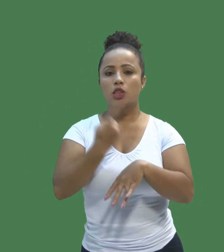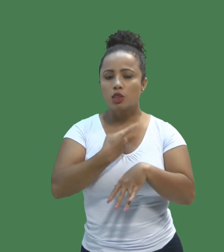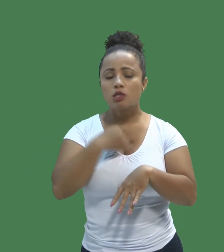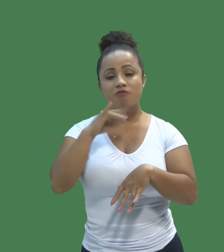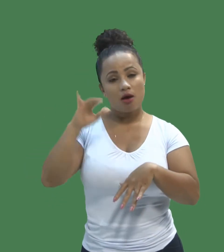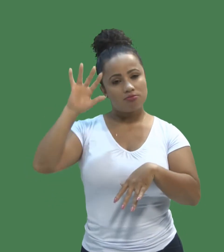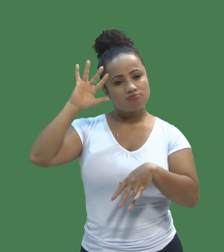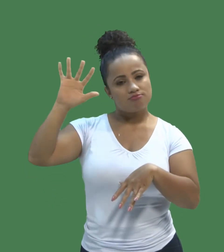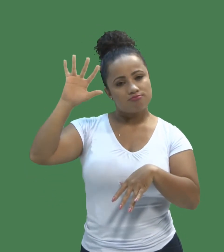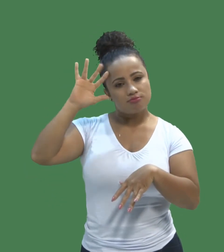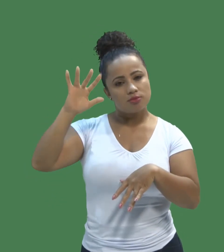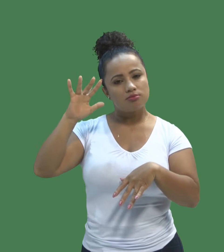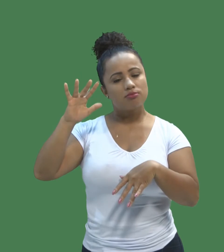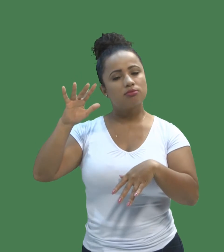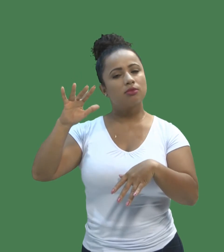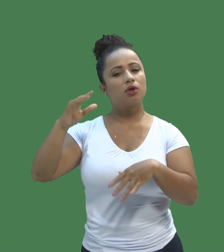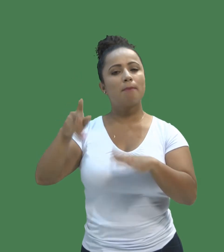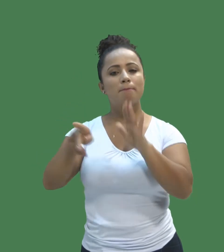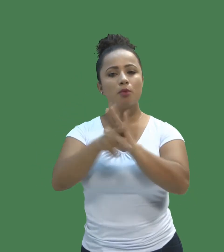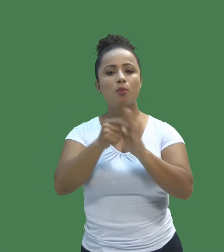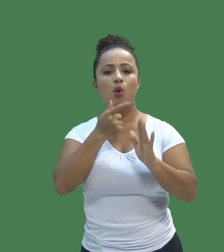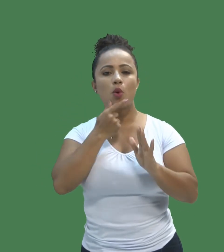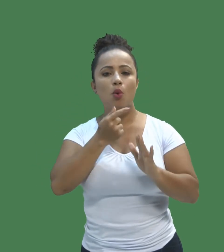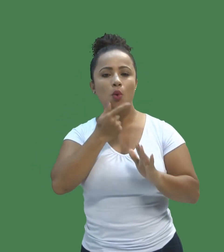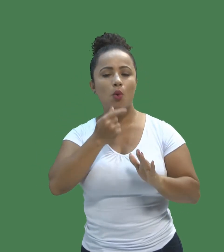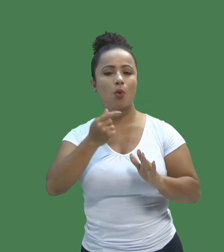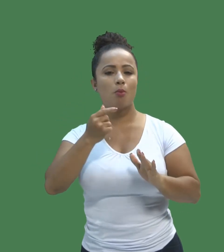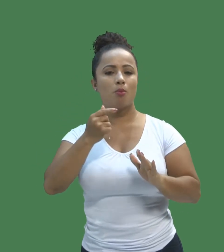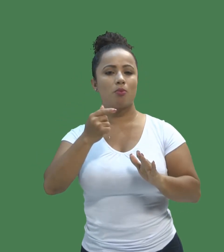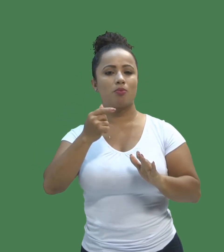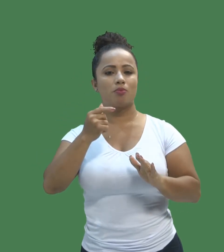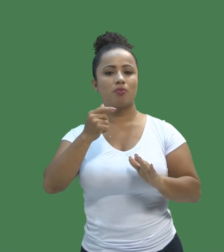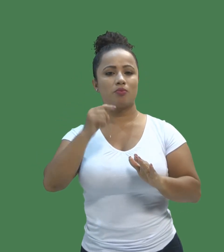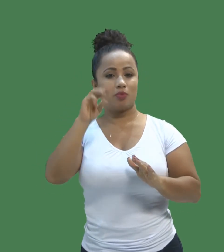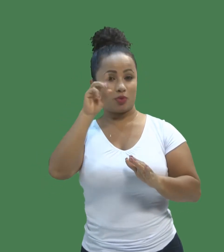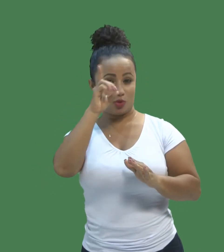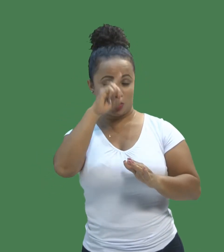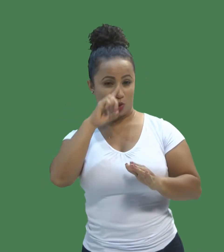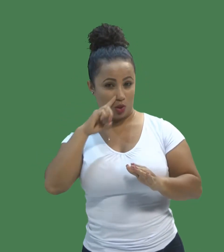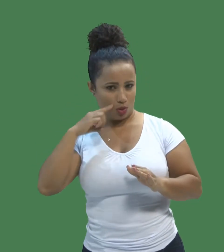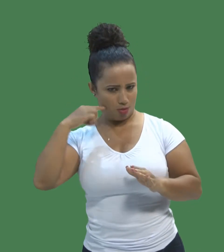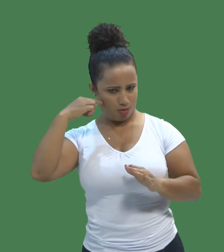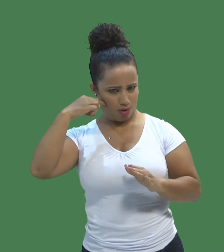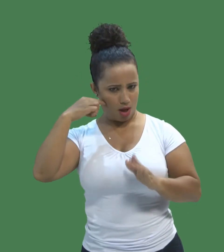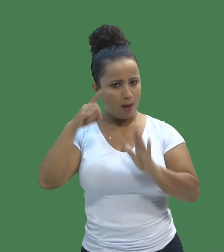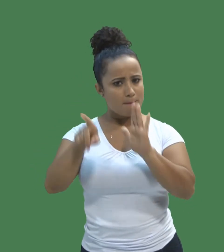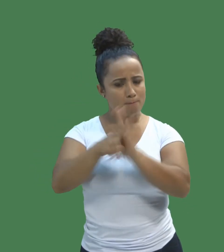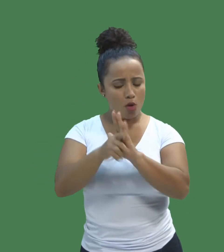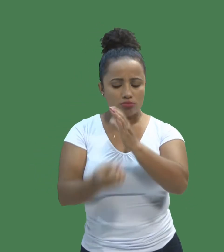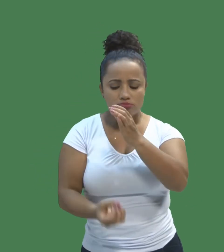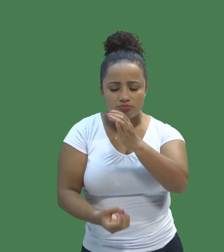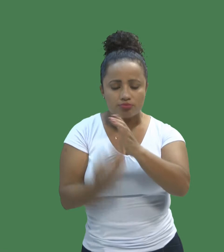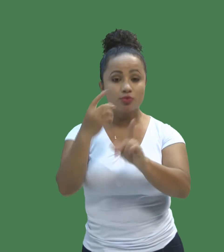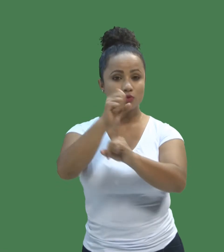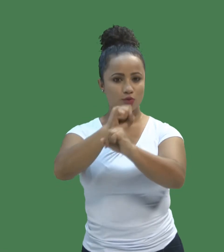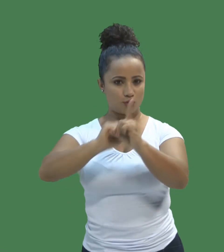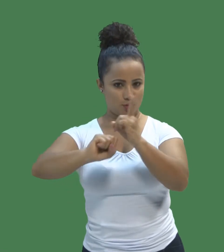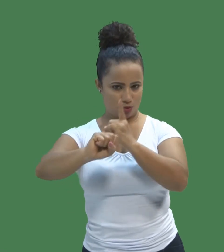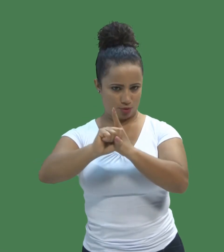Passamos a abordar a contribuição teórica de Émile Durkheim para a formação da sociologia